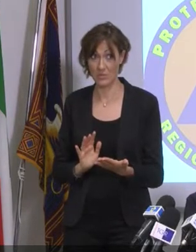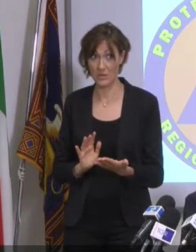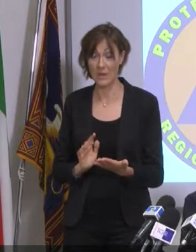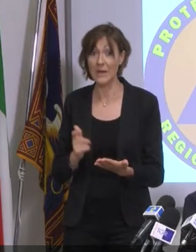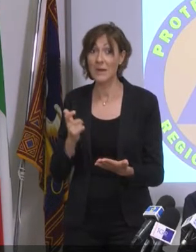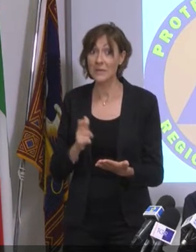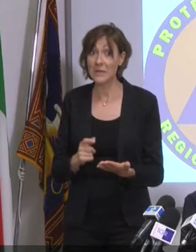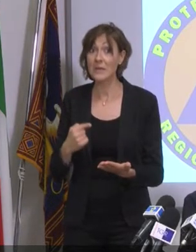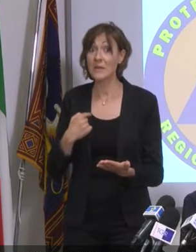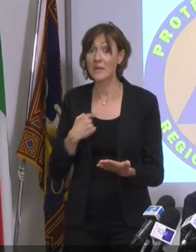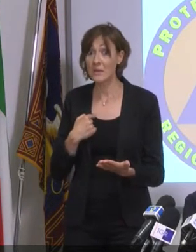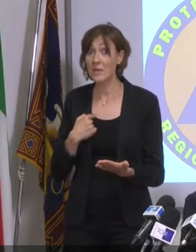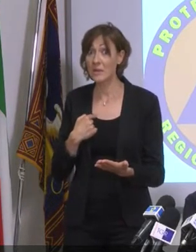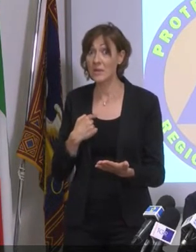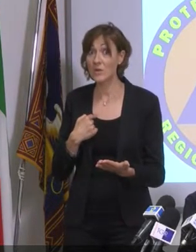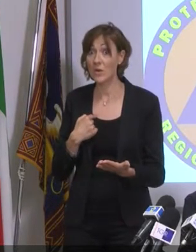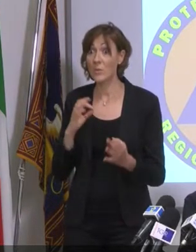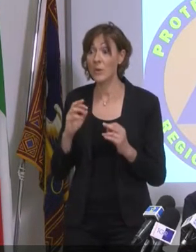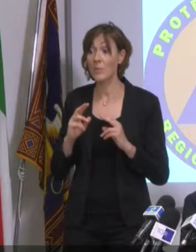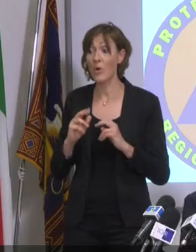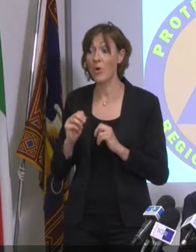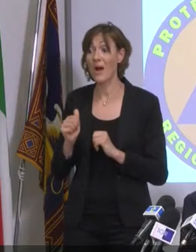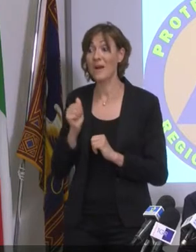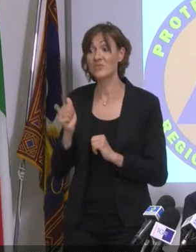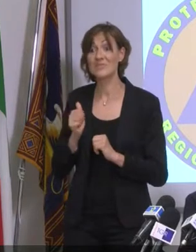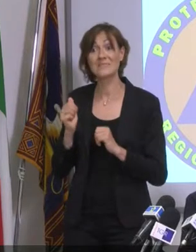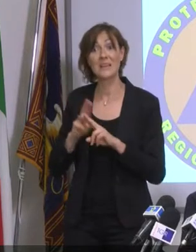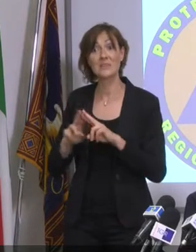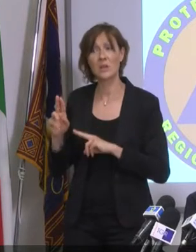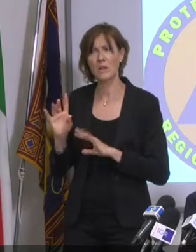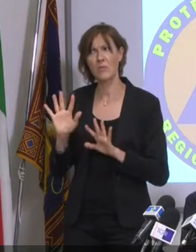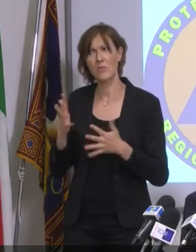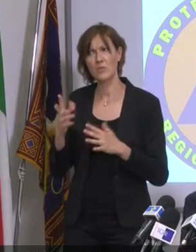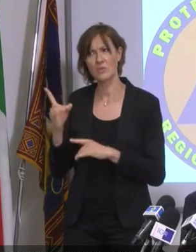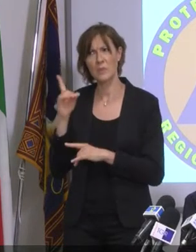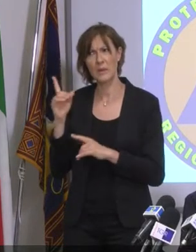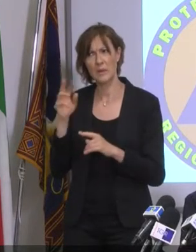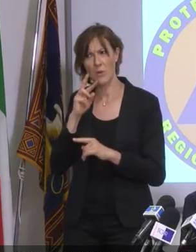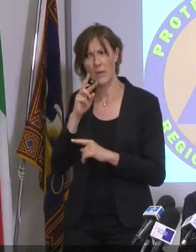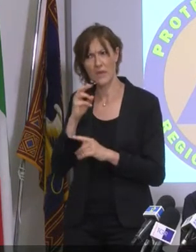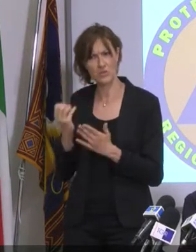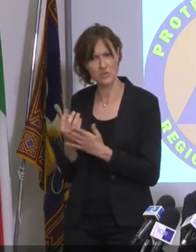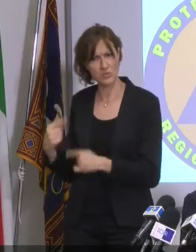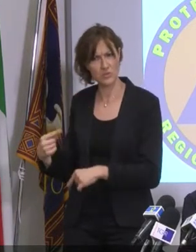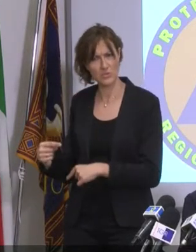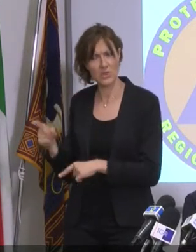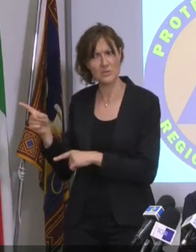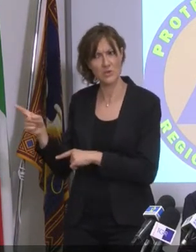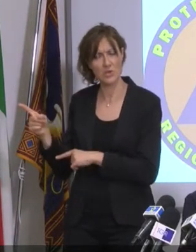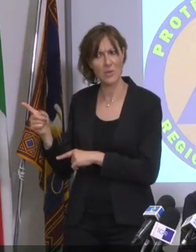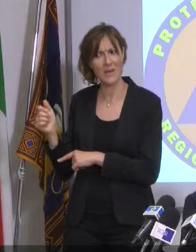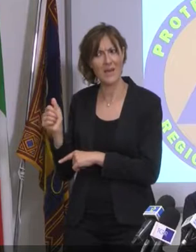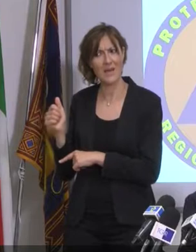quando io ho visto la famosa agenzia nazionale a domenica pomeriggio fosse accaduto e leggo questa